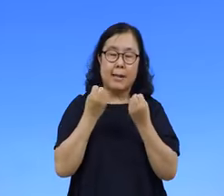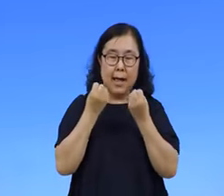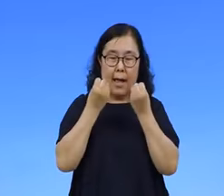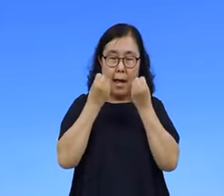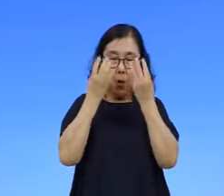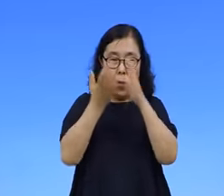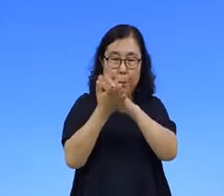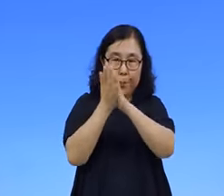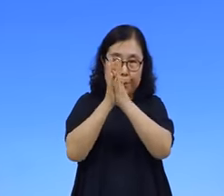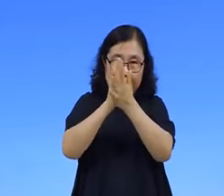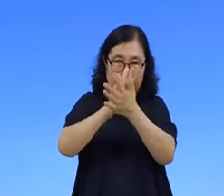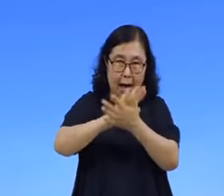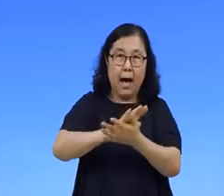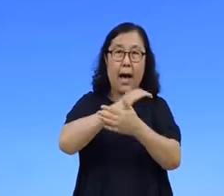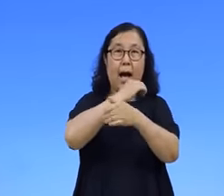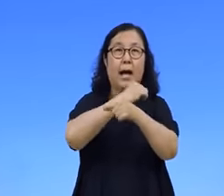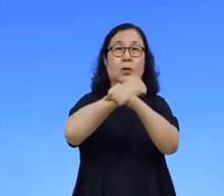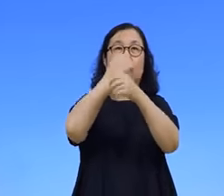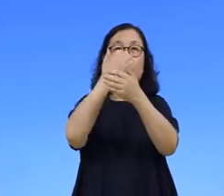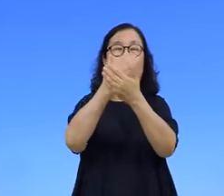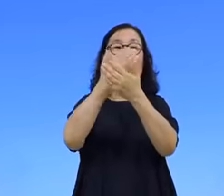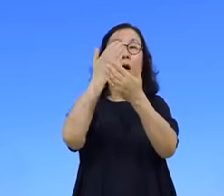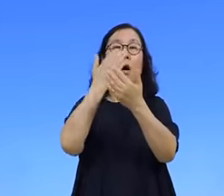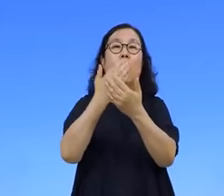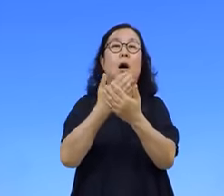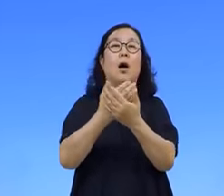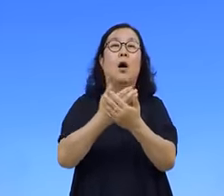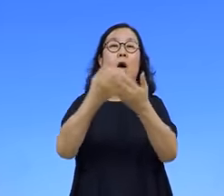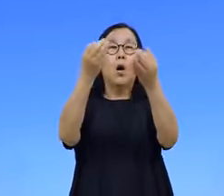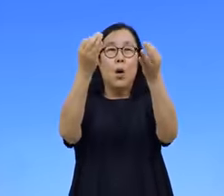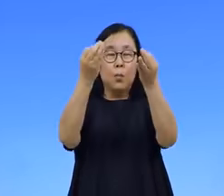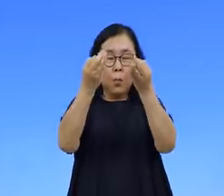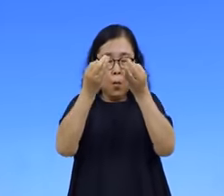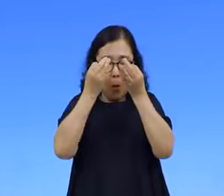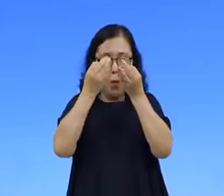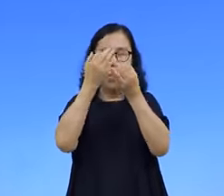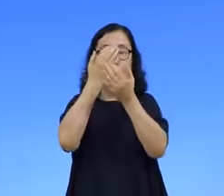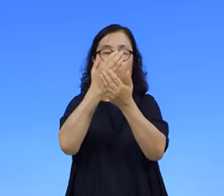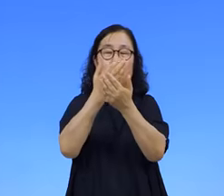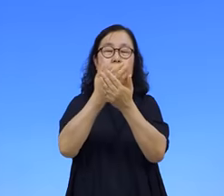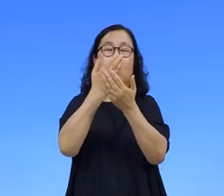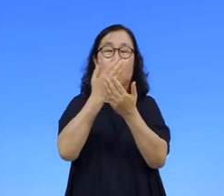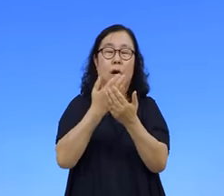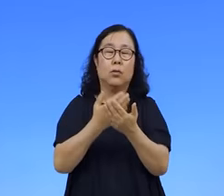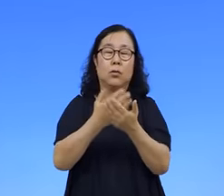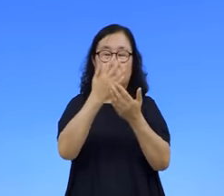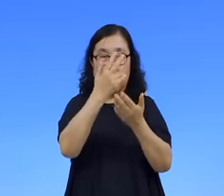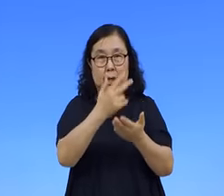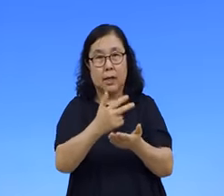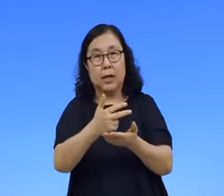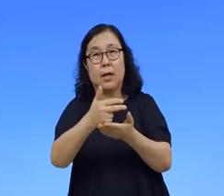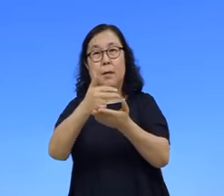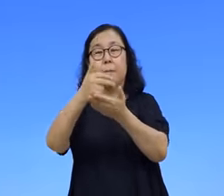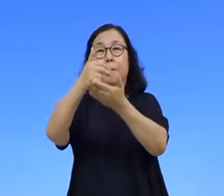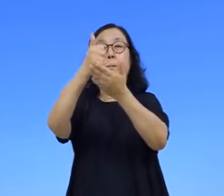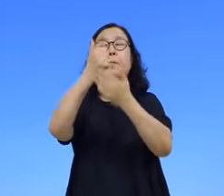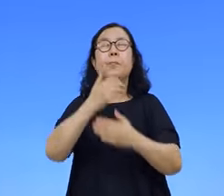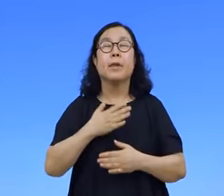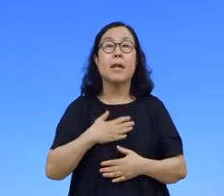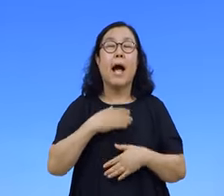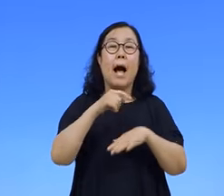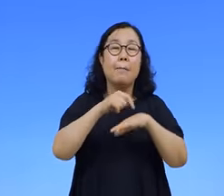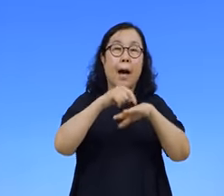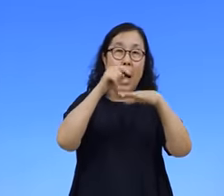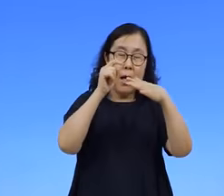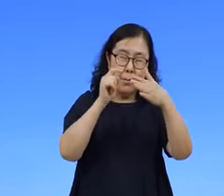날 새롭게 하소서. 참 상한 마음을 가지고 다시 한번 보소서 주님,